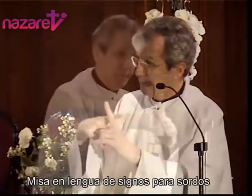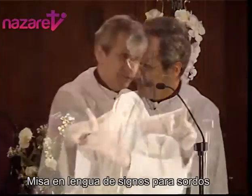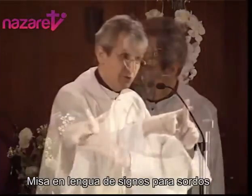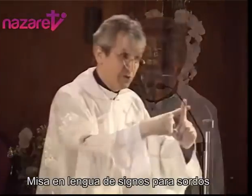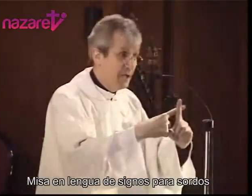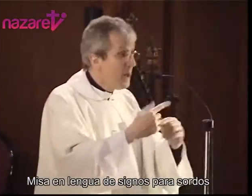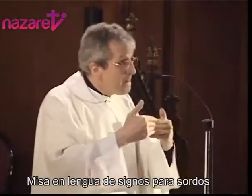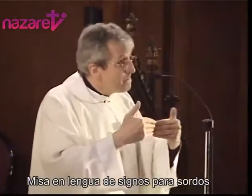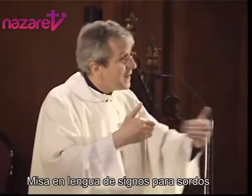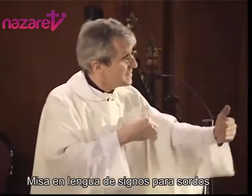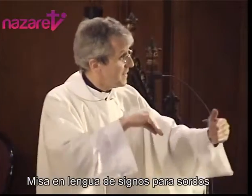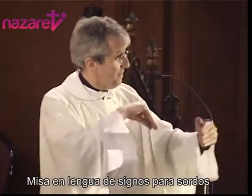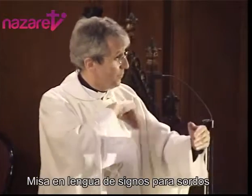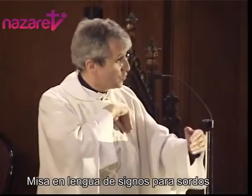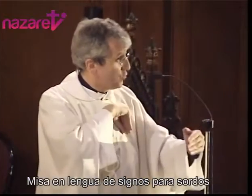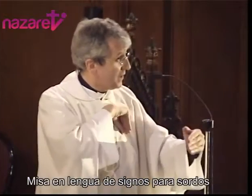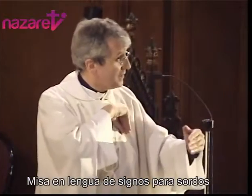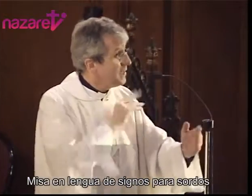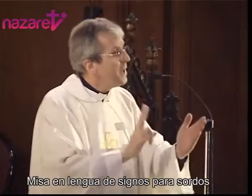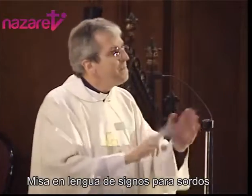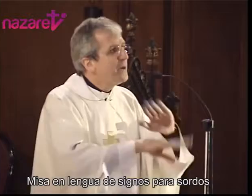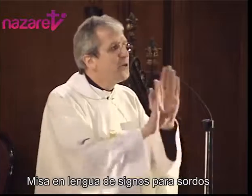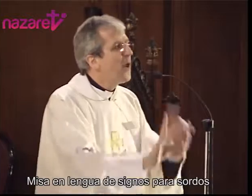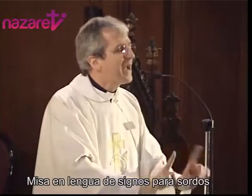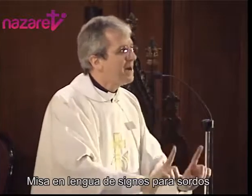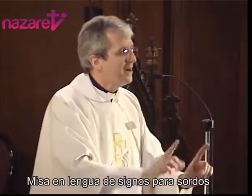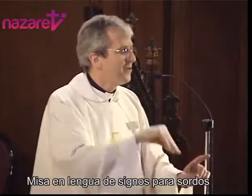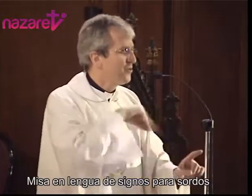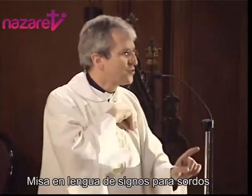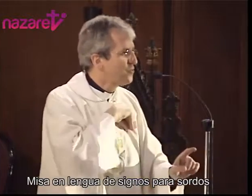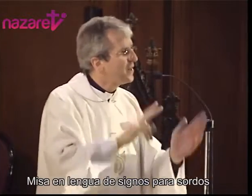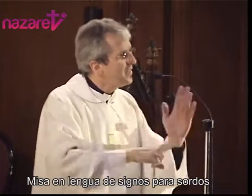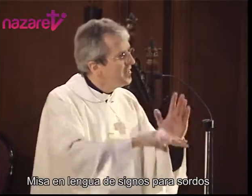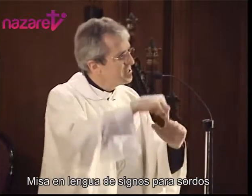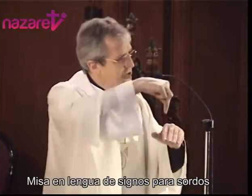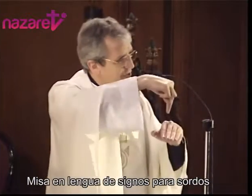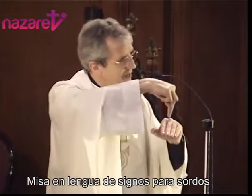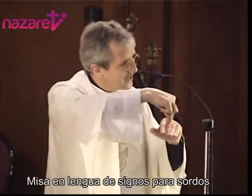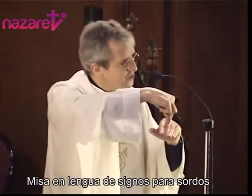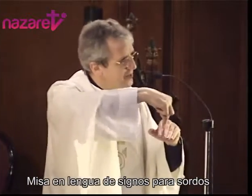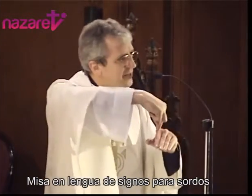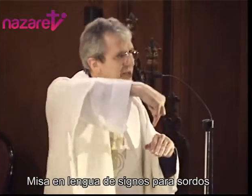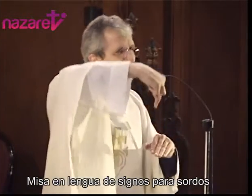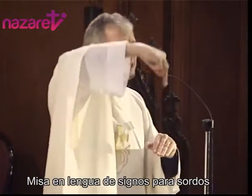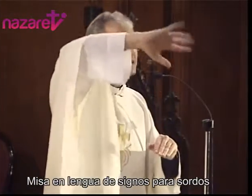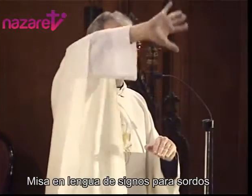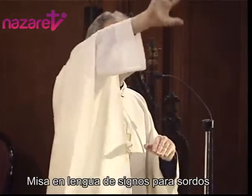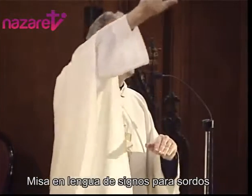pasión, pasa por su muerte, pero no acaba con su muerte, sino que resucita y asciende a los